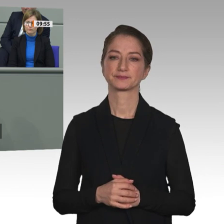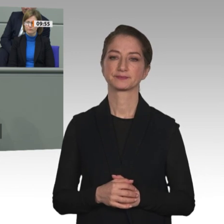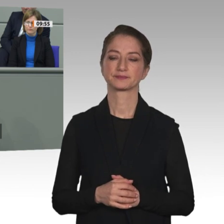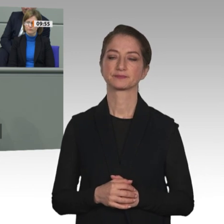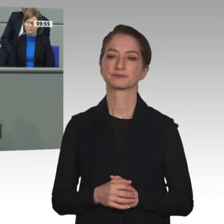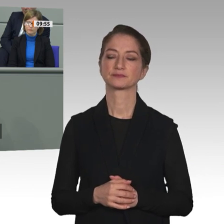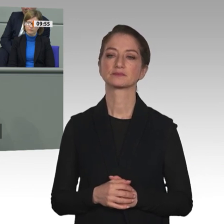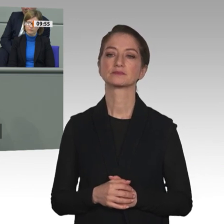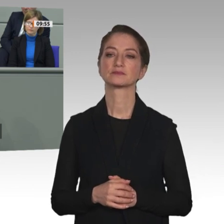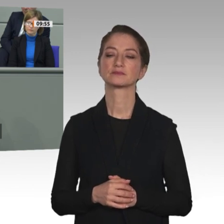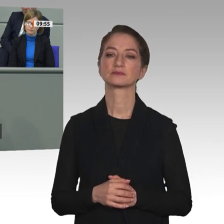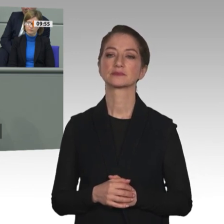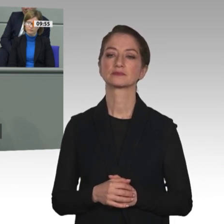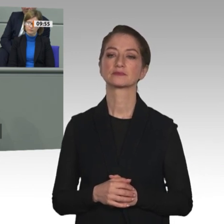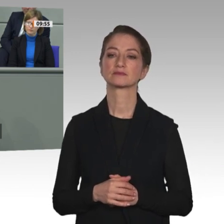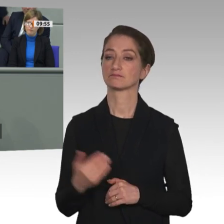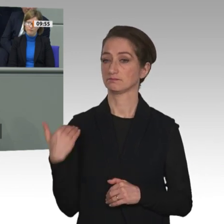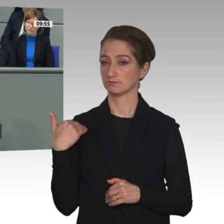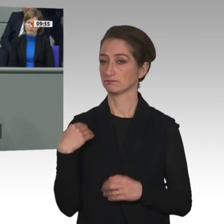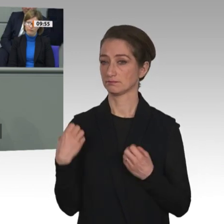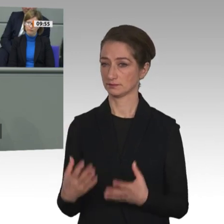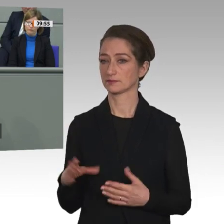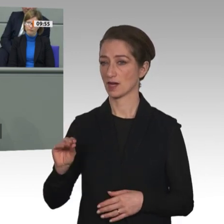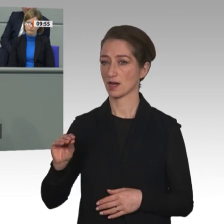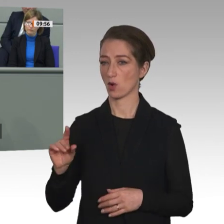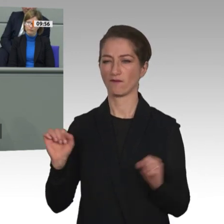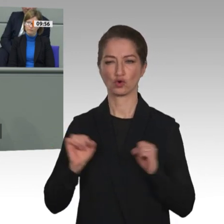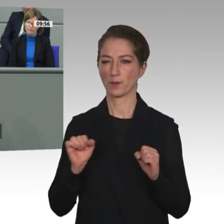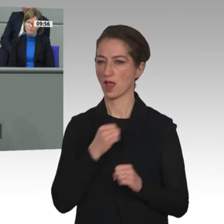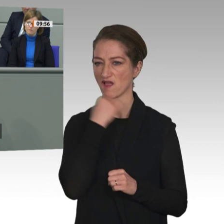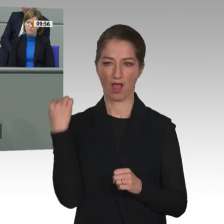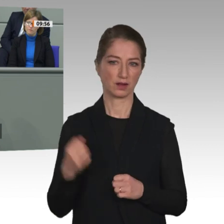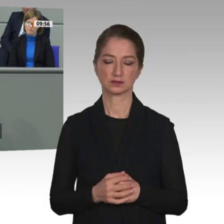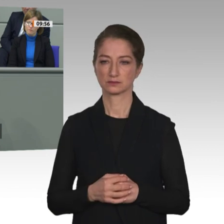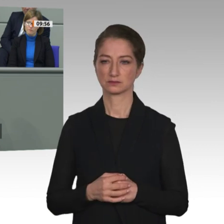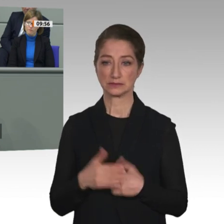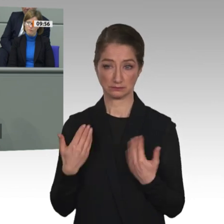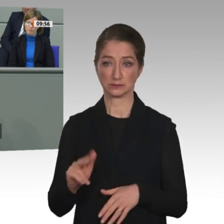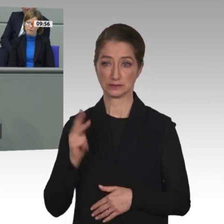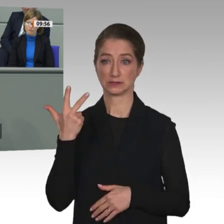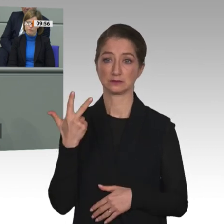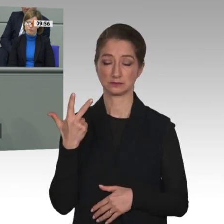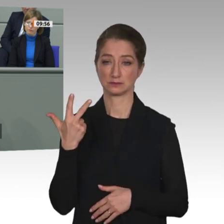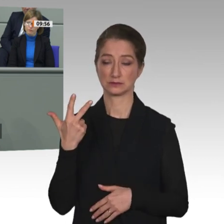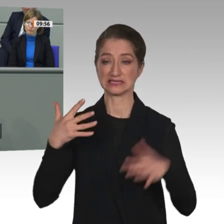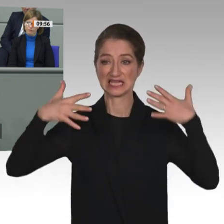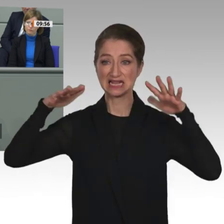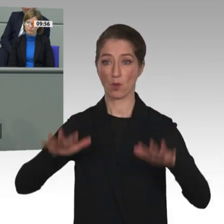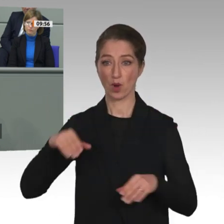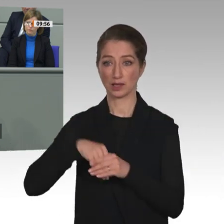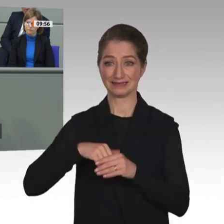Die furchtbare Gewalttat in Hanau war die dritte innerhalb von 10 Monaten.